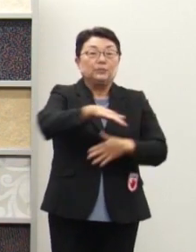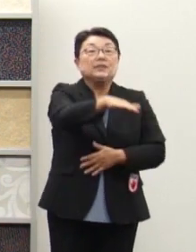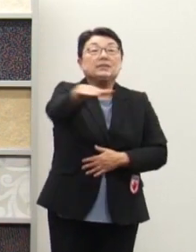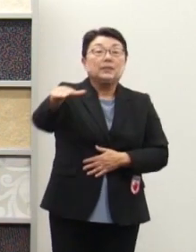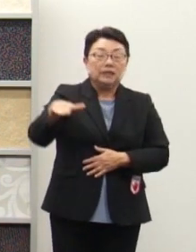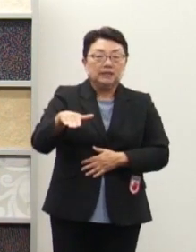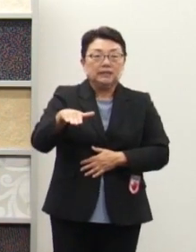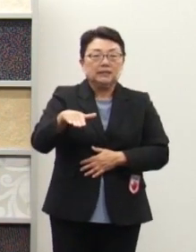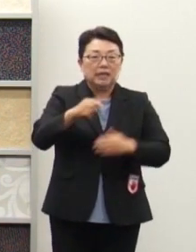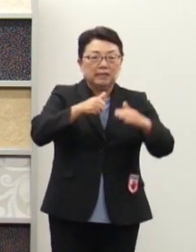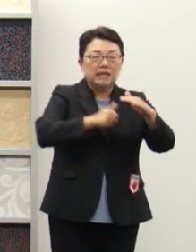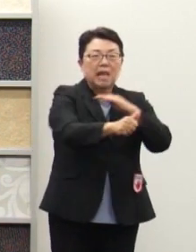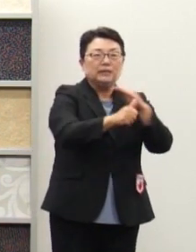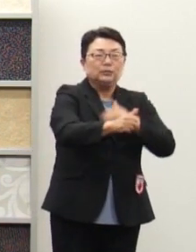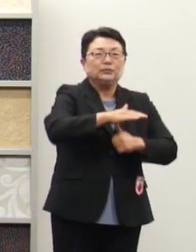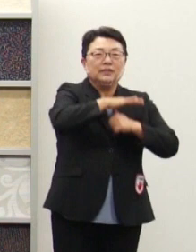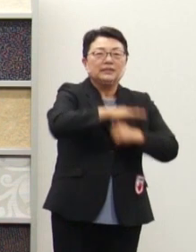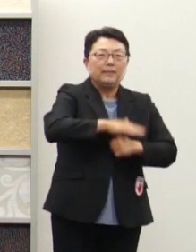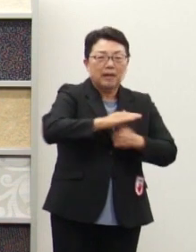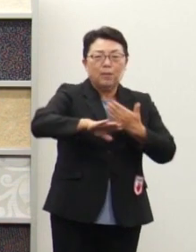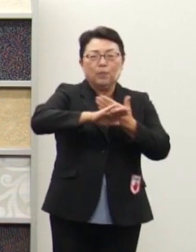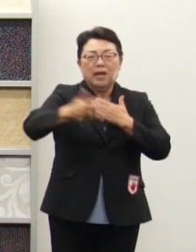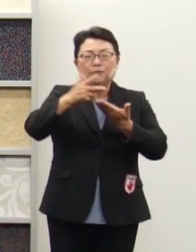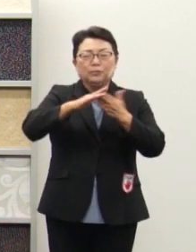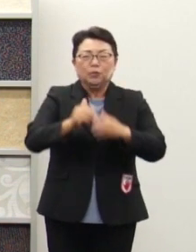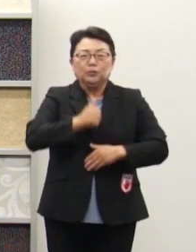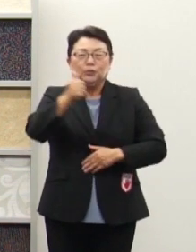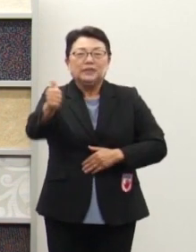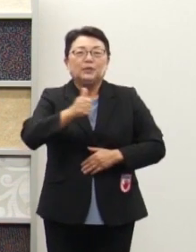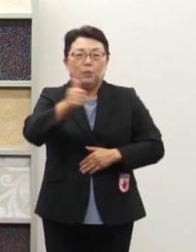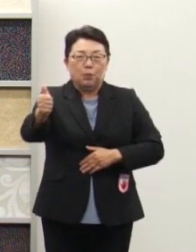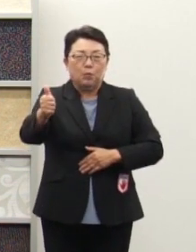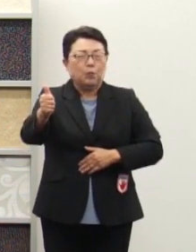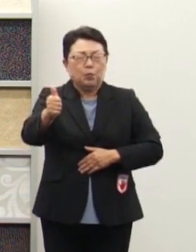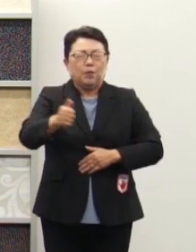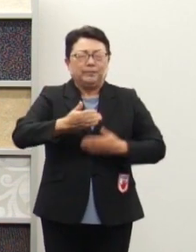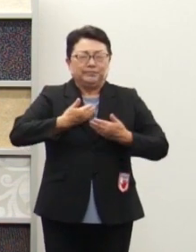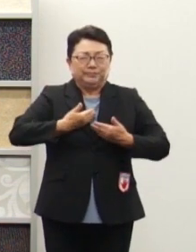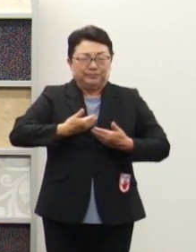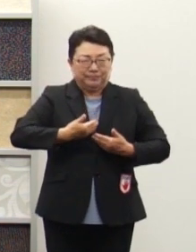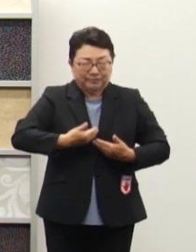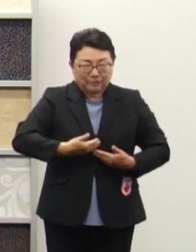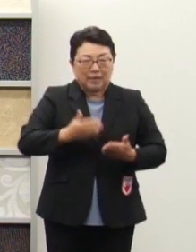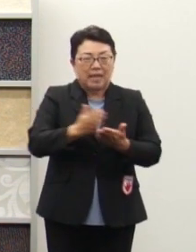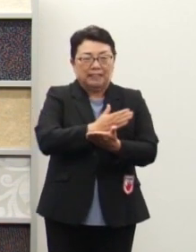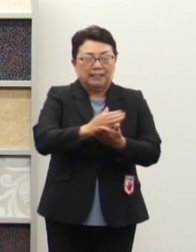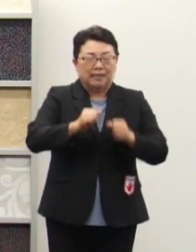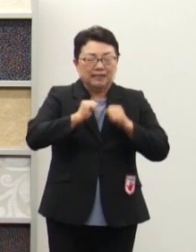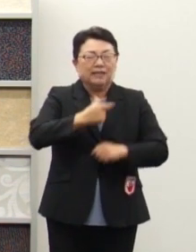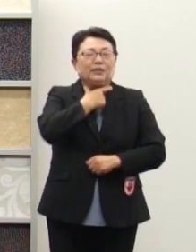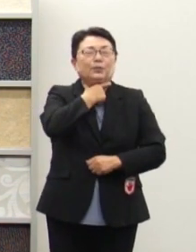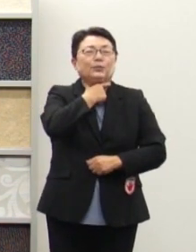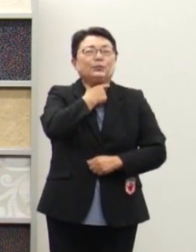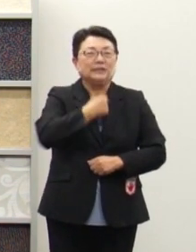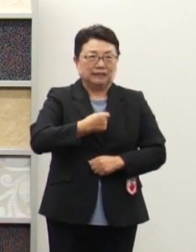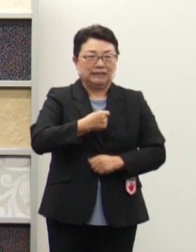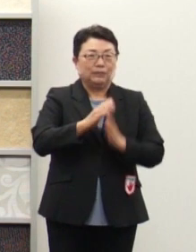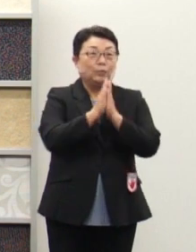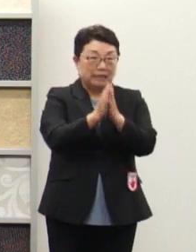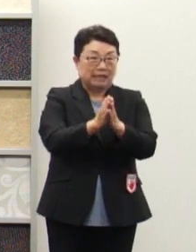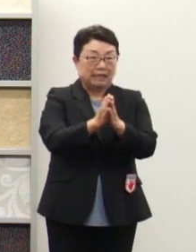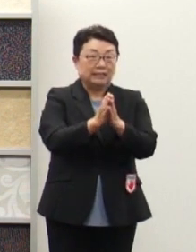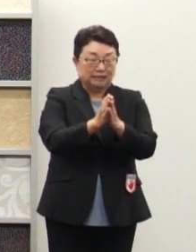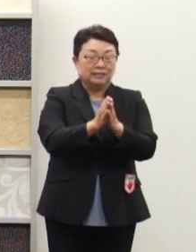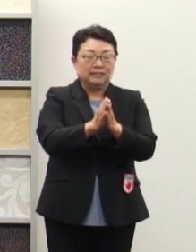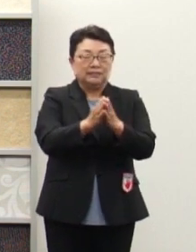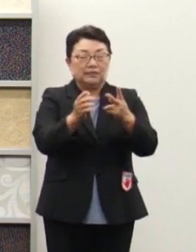に外出や他の市町村への移動にあたって慎重な判断と行動をお願いするもの、2点目